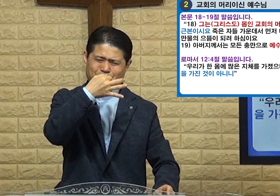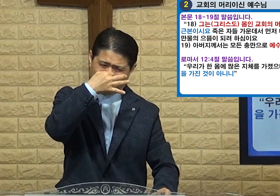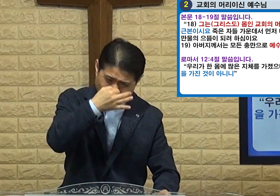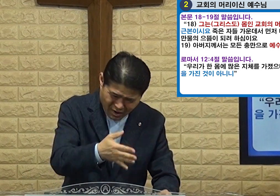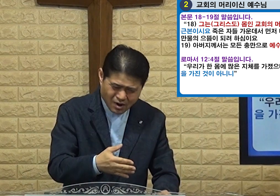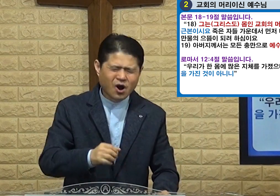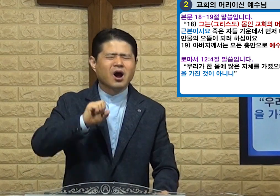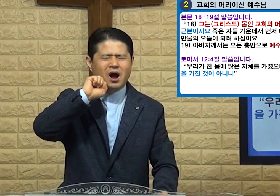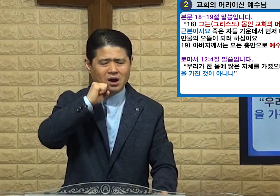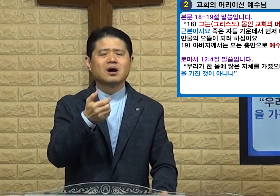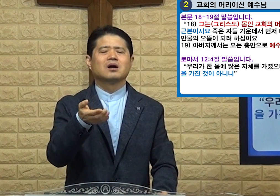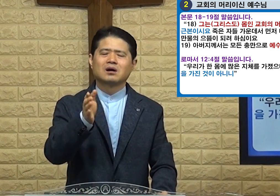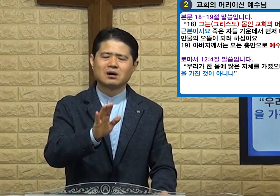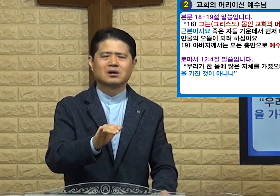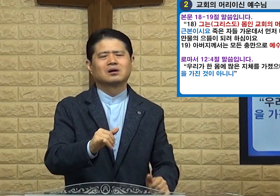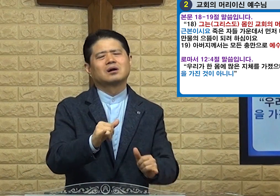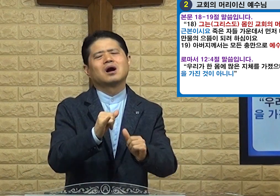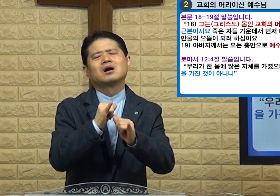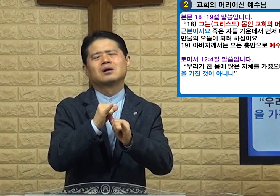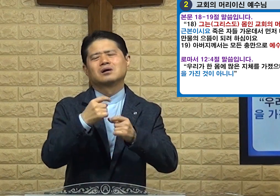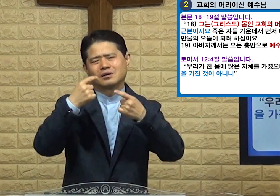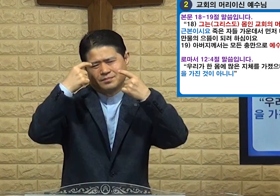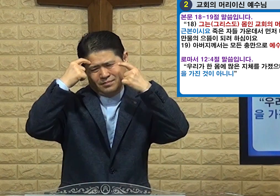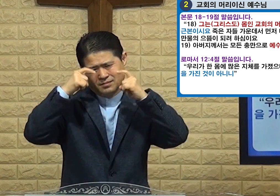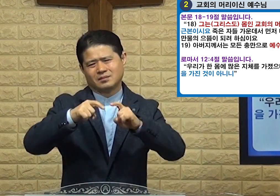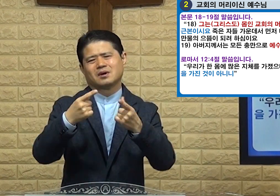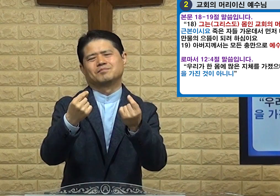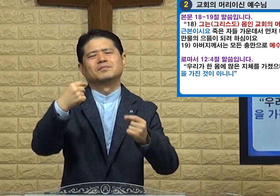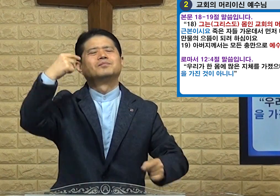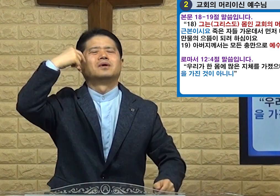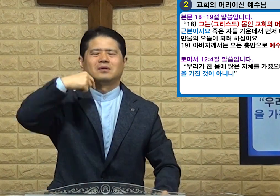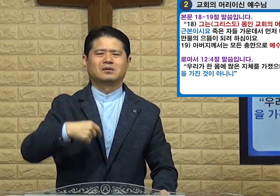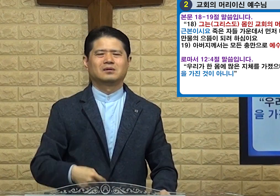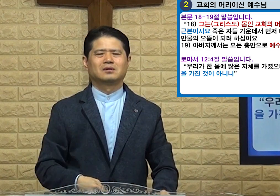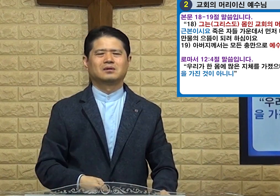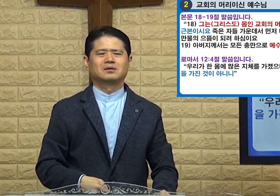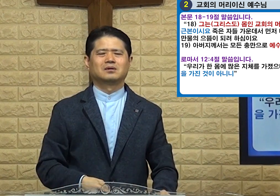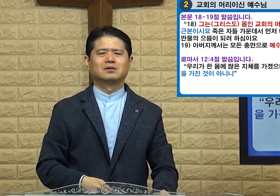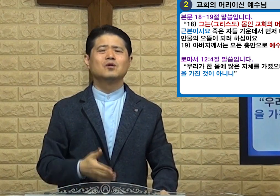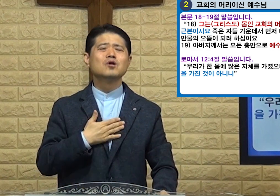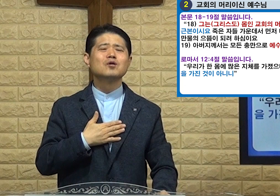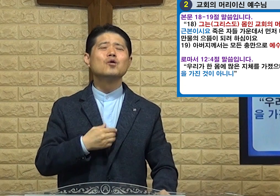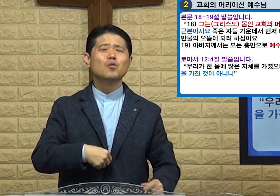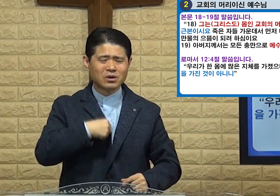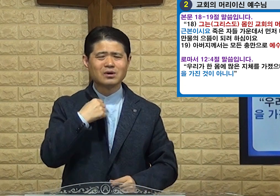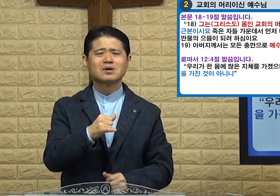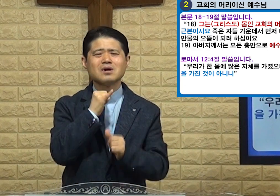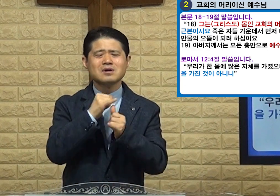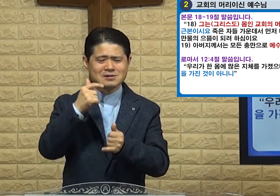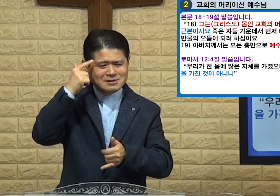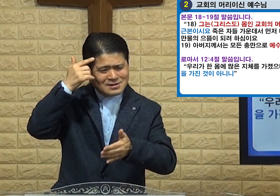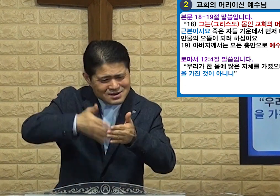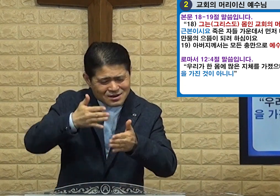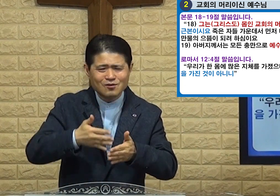자살을 하는 그 심정도 이해가 되고 어려운 환경이 있기는 하지만 그 자살은 정말 어리석은 것입니다.